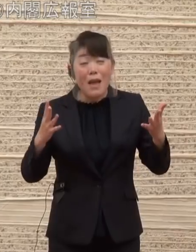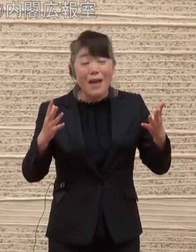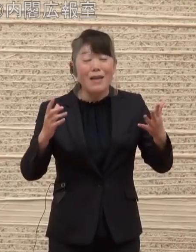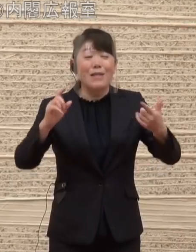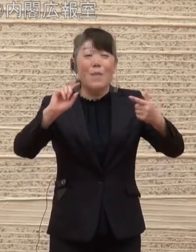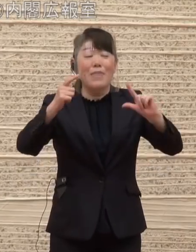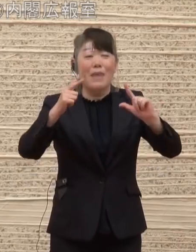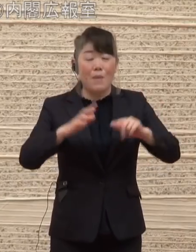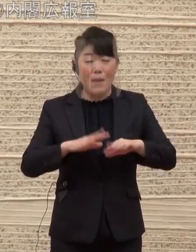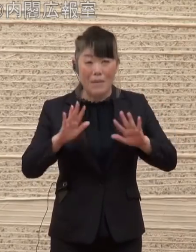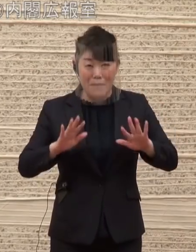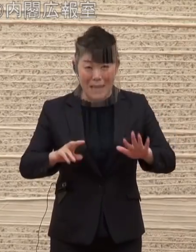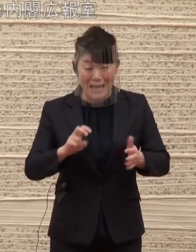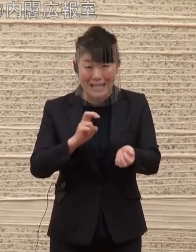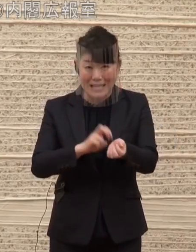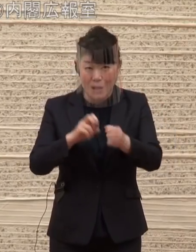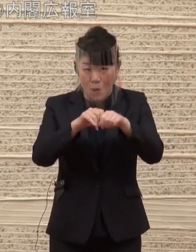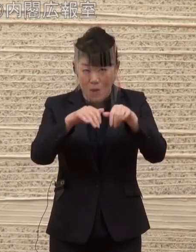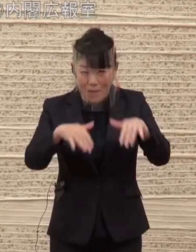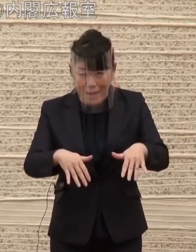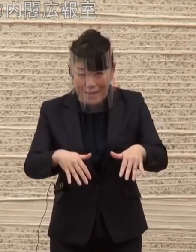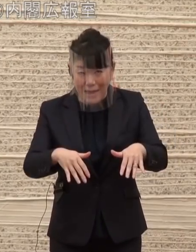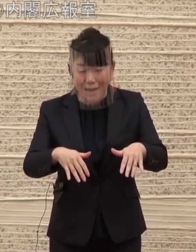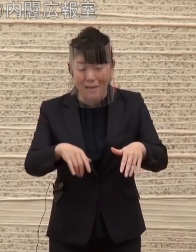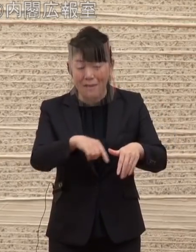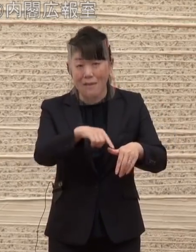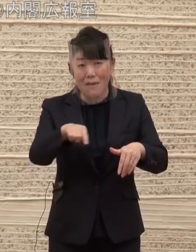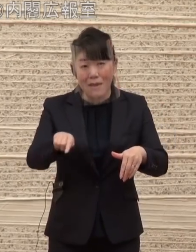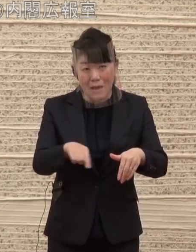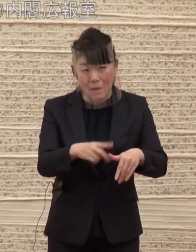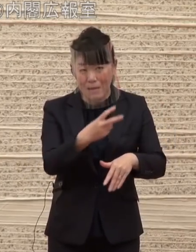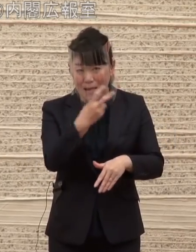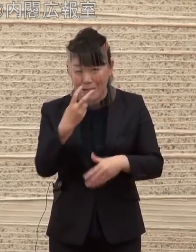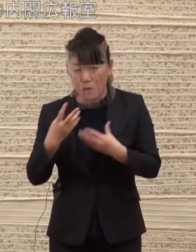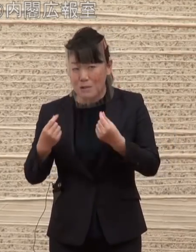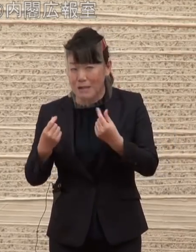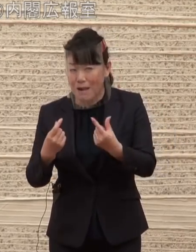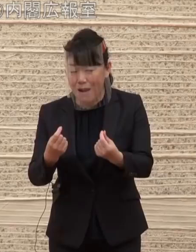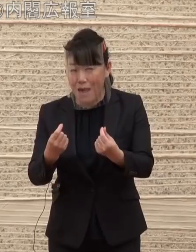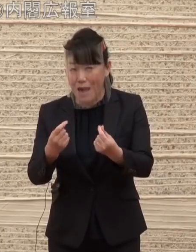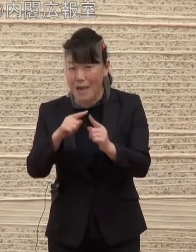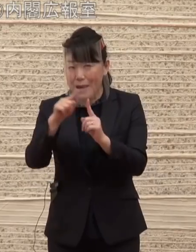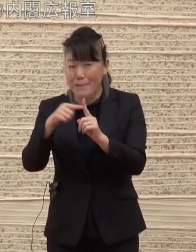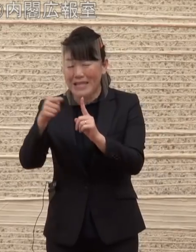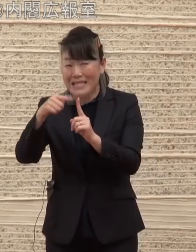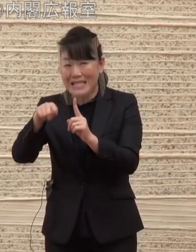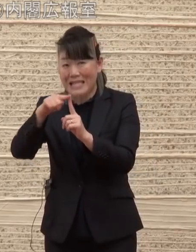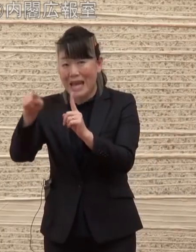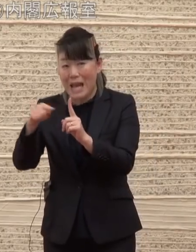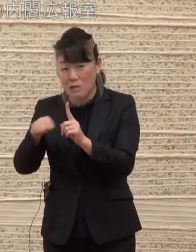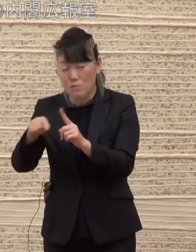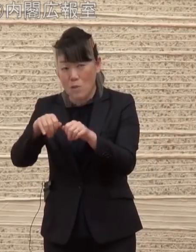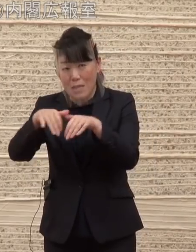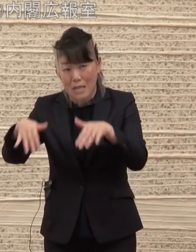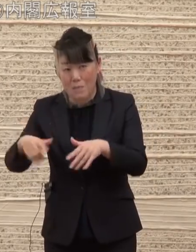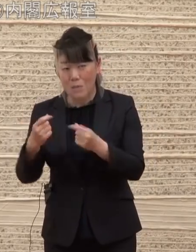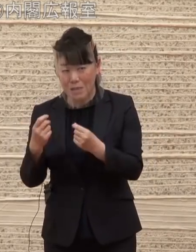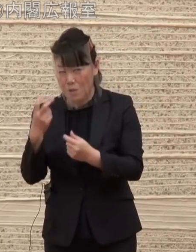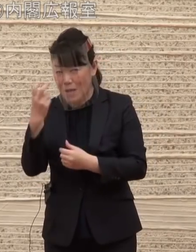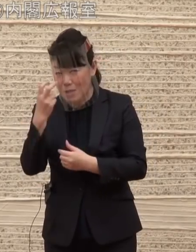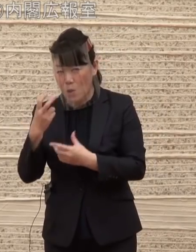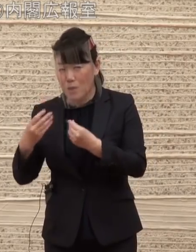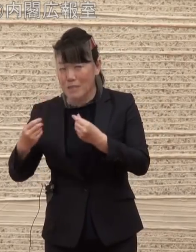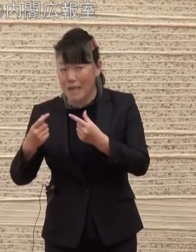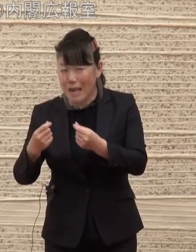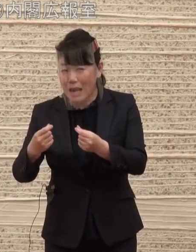たように医療提供体制においてはですね検証しながらまた pcr の体制についてもしっかり検証しながら前に